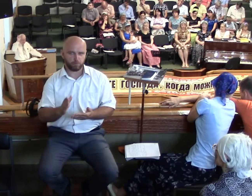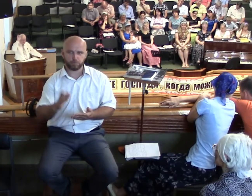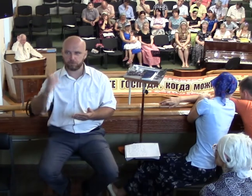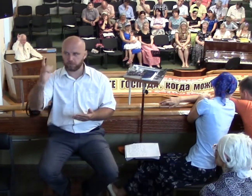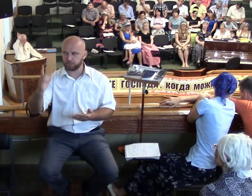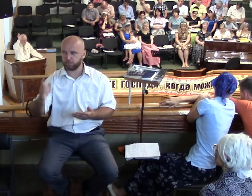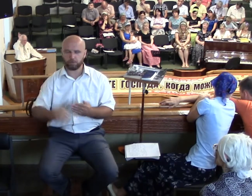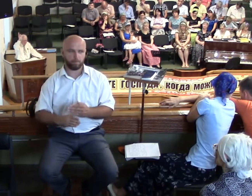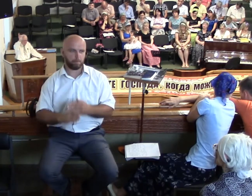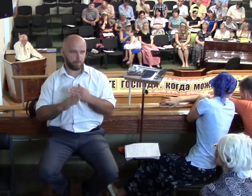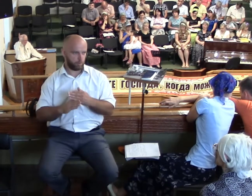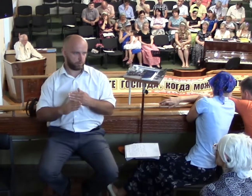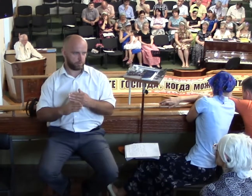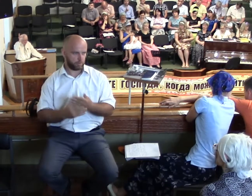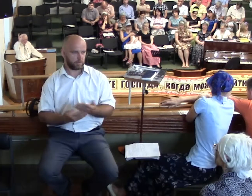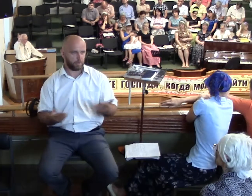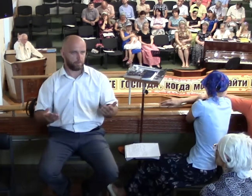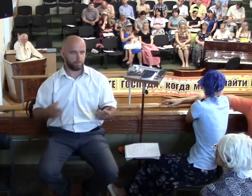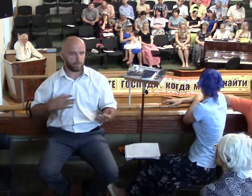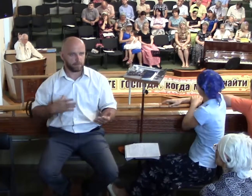хотим быть с Ним там,